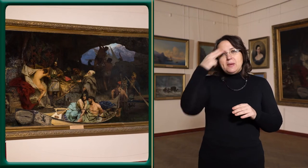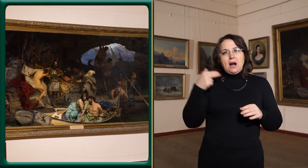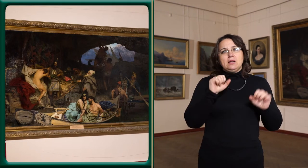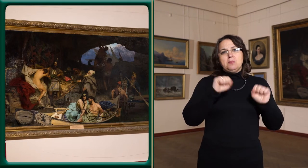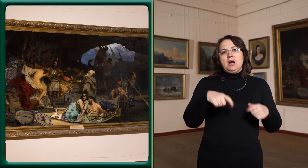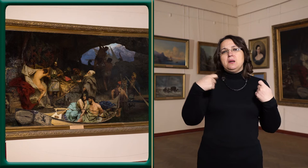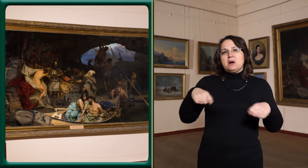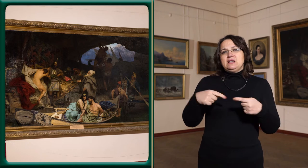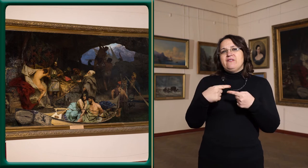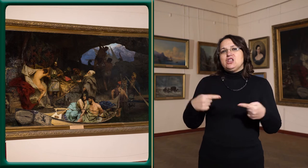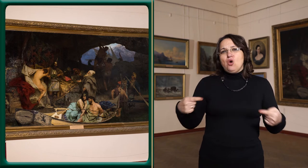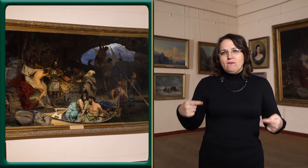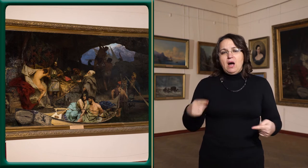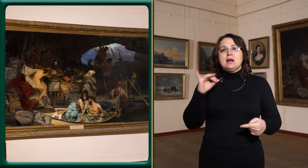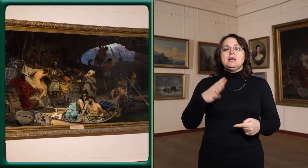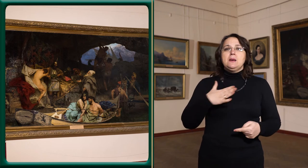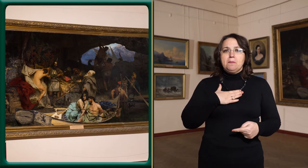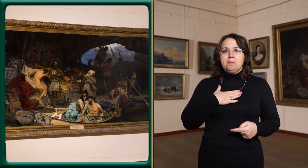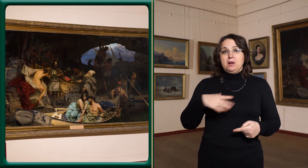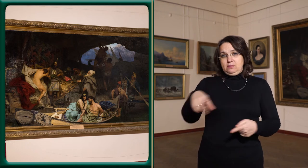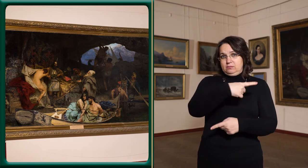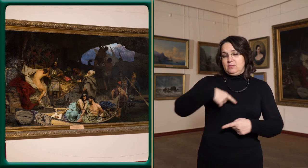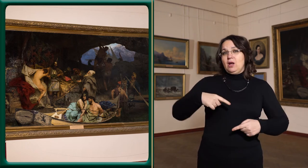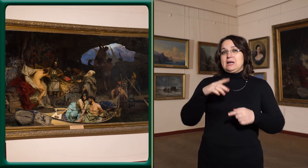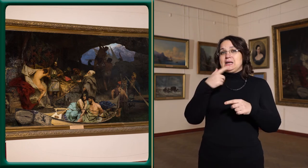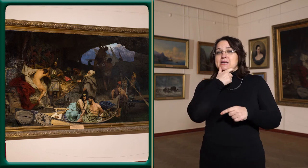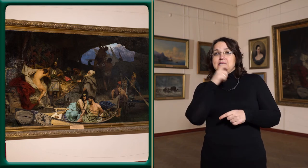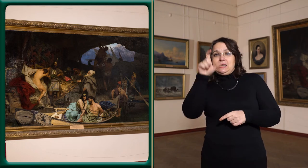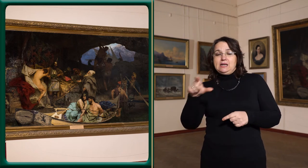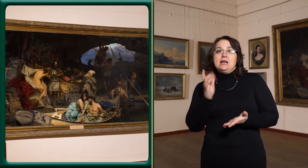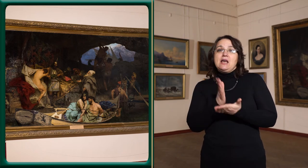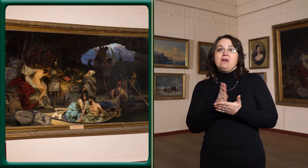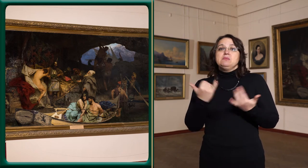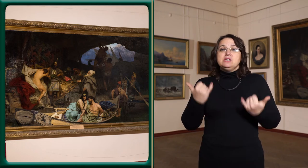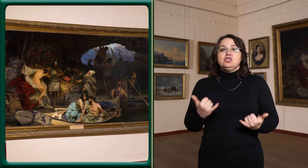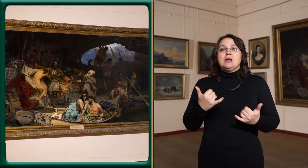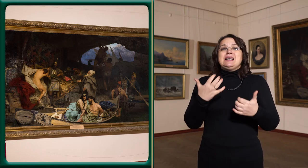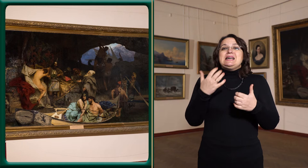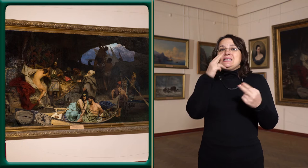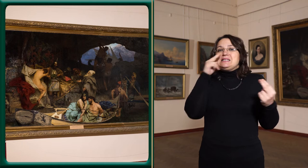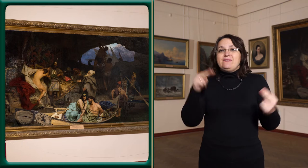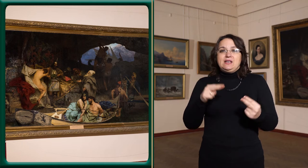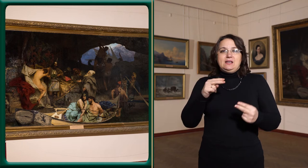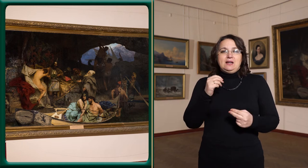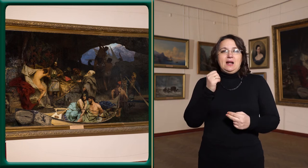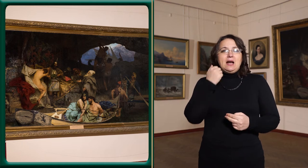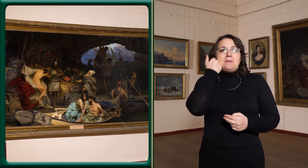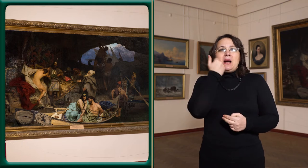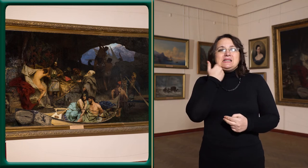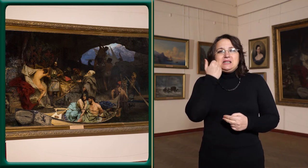различные товары, и мы, друзья, зрители, являемся сейчас свидетелями постыдного торга, который